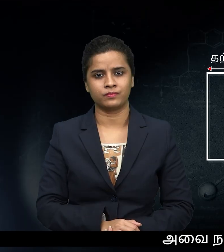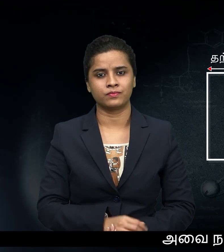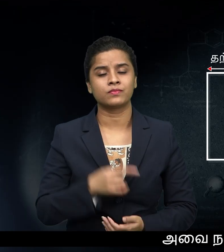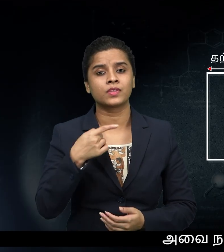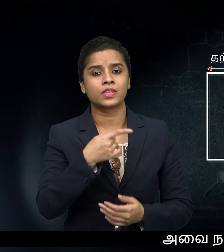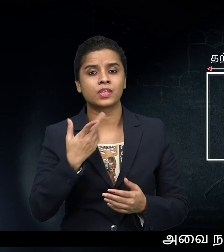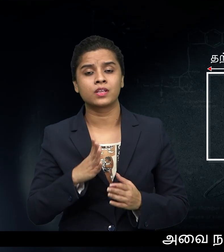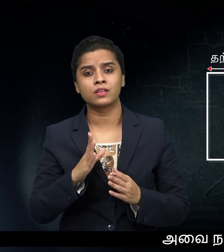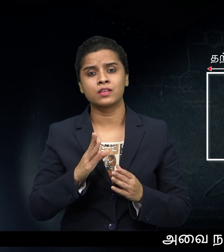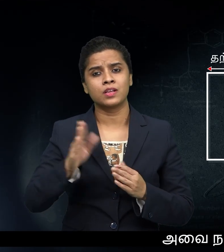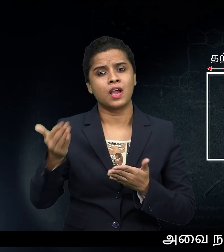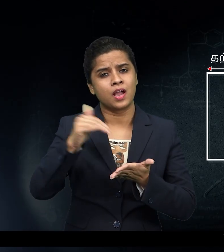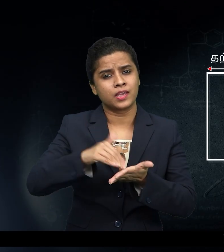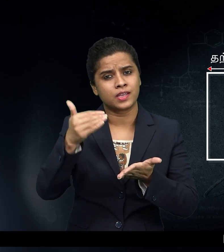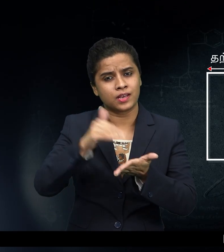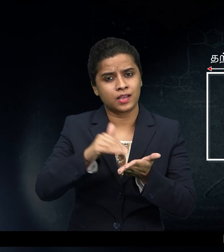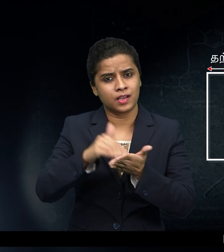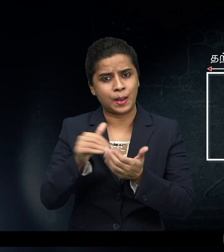அவை நகரும் அணுக்களின் ஈர்ப்பினால்